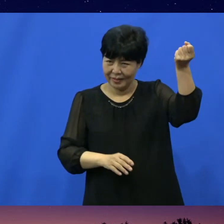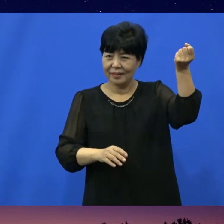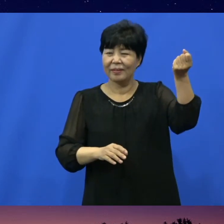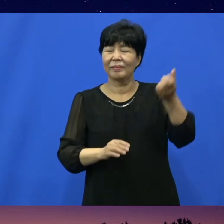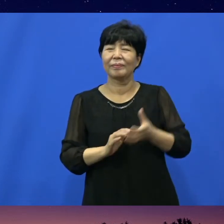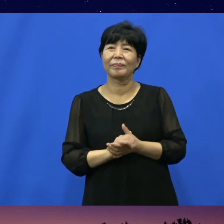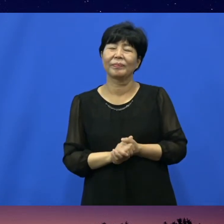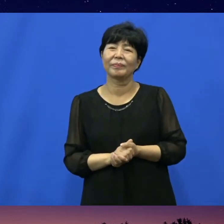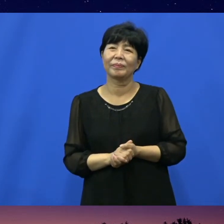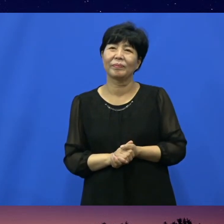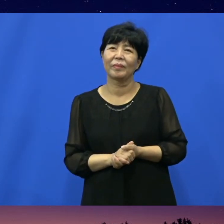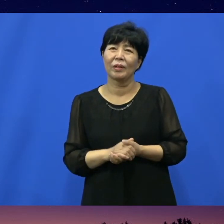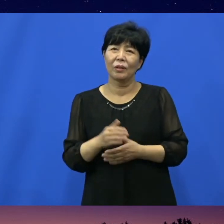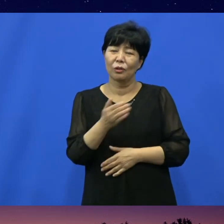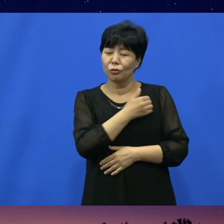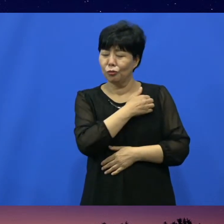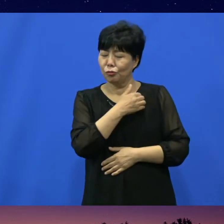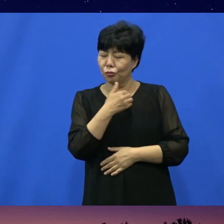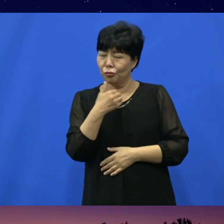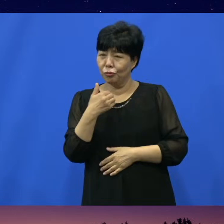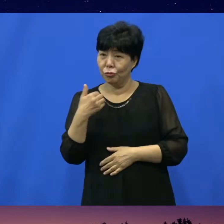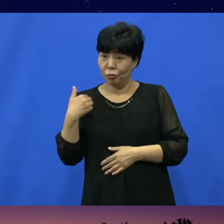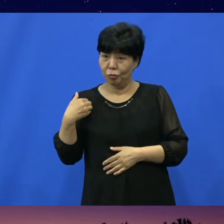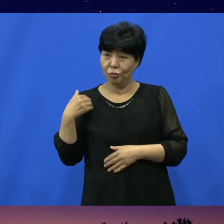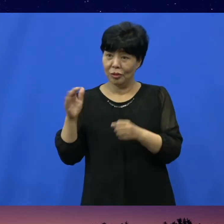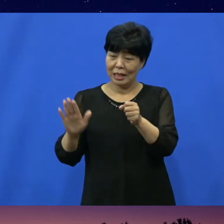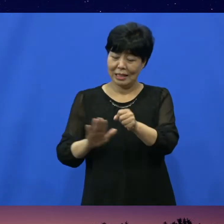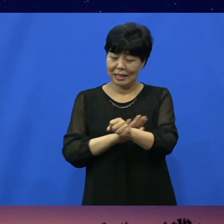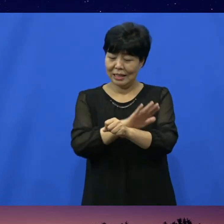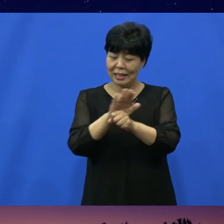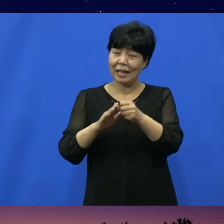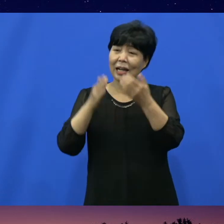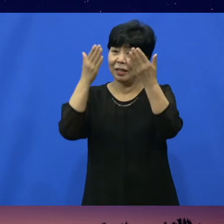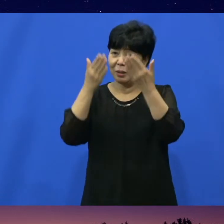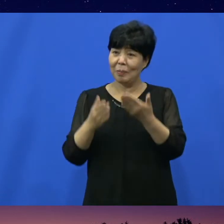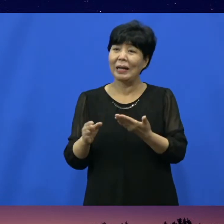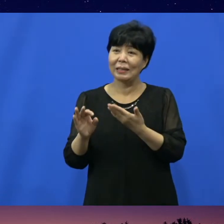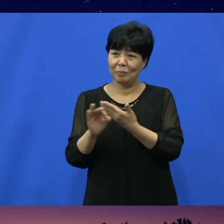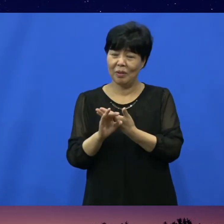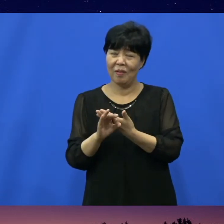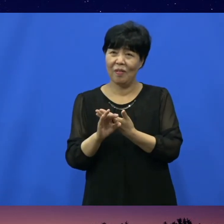사랑을 받으면 병적 자기애에서 해방이 돼요.